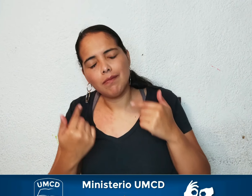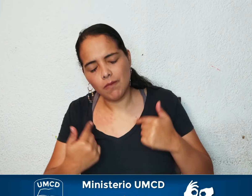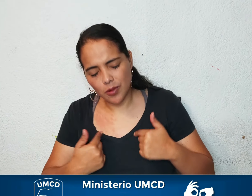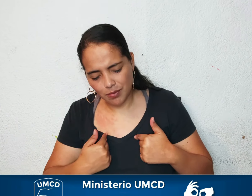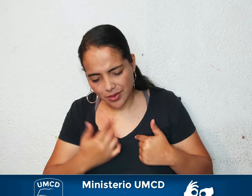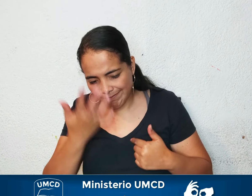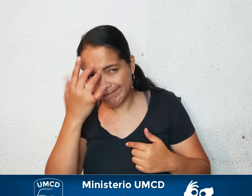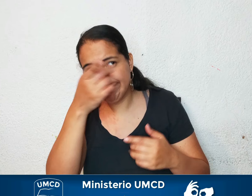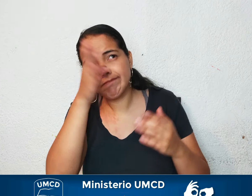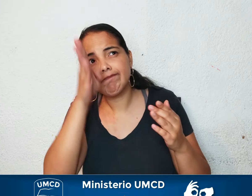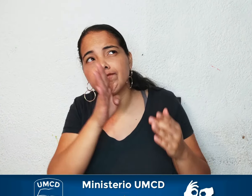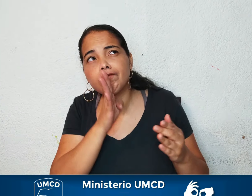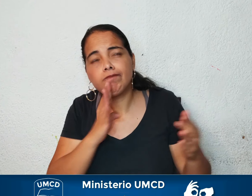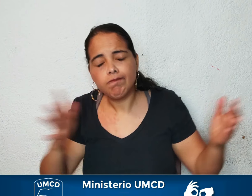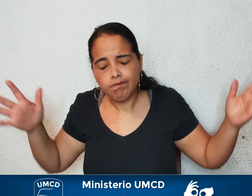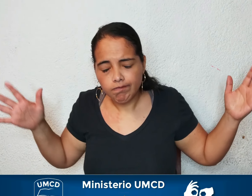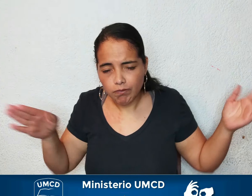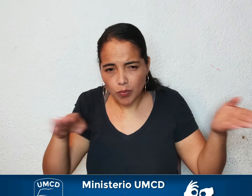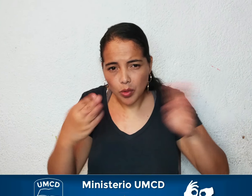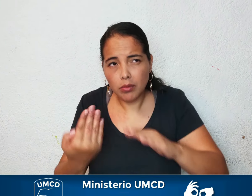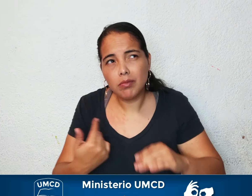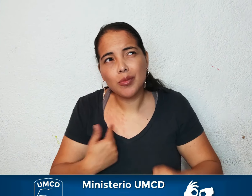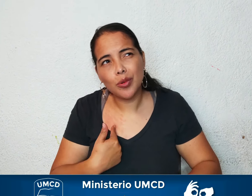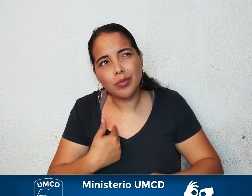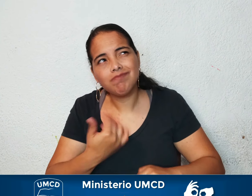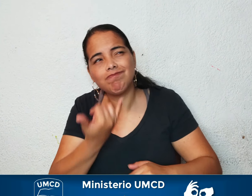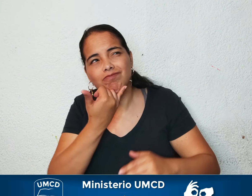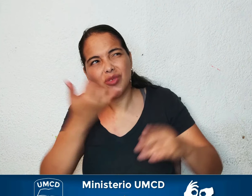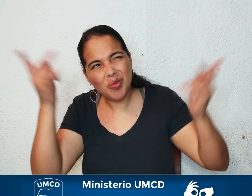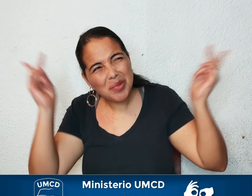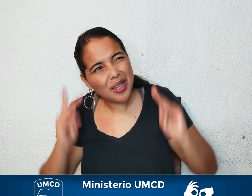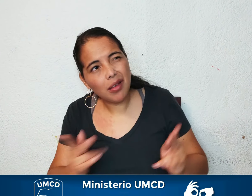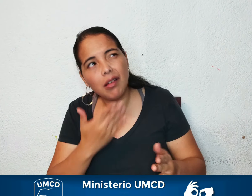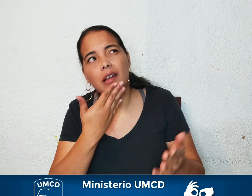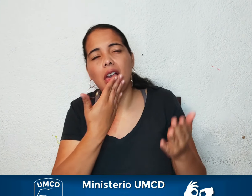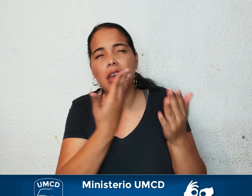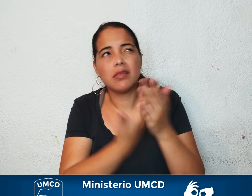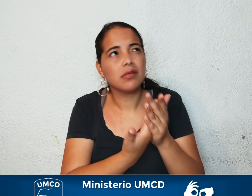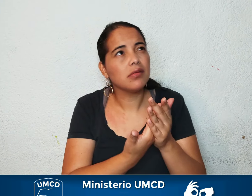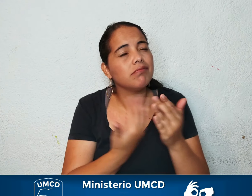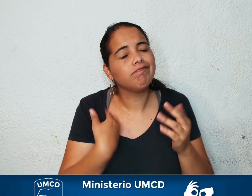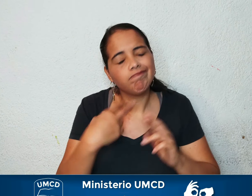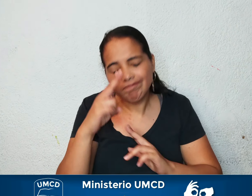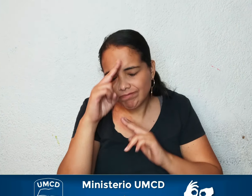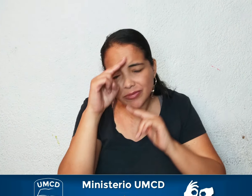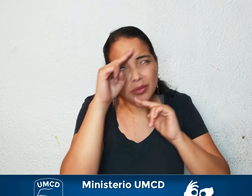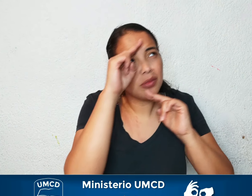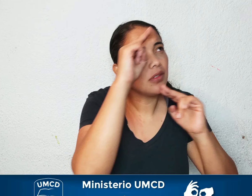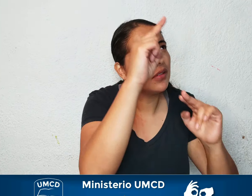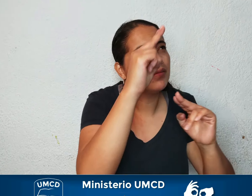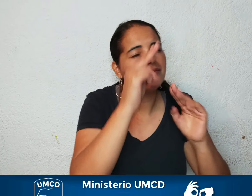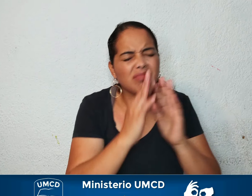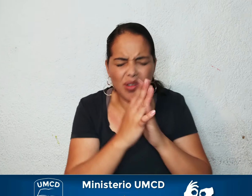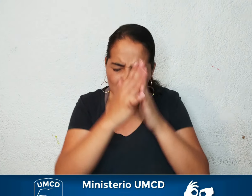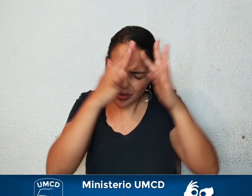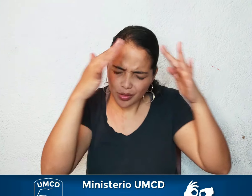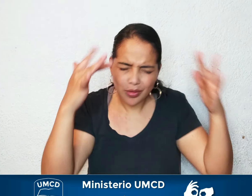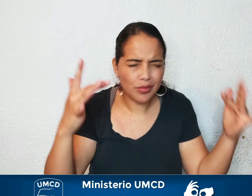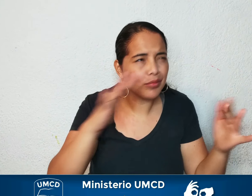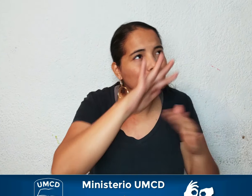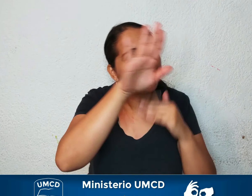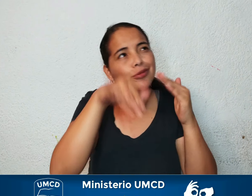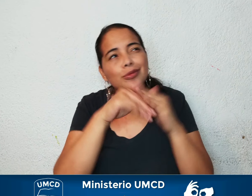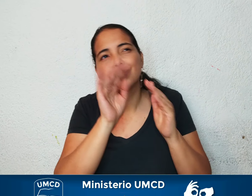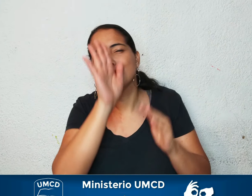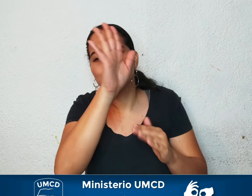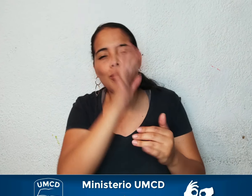grande sacrificio. Gracias por haber muerto por nuestros pecados. Te damos honra y gloria por